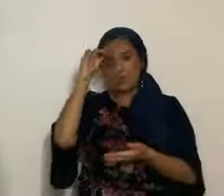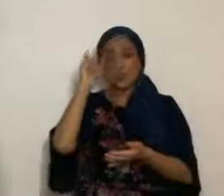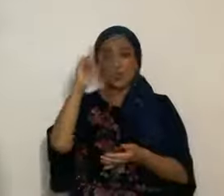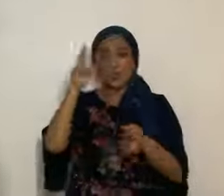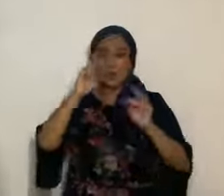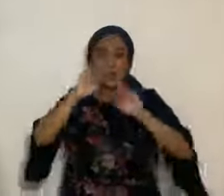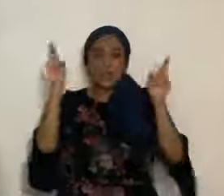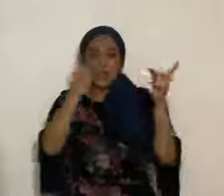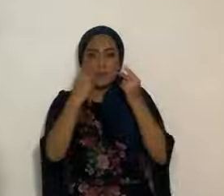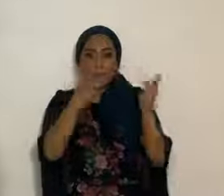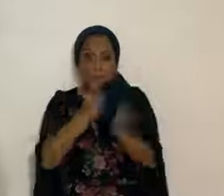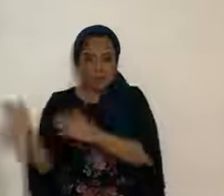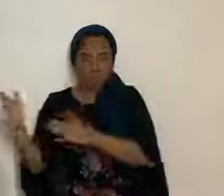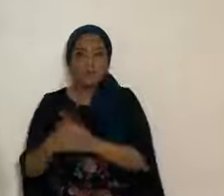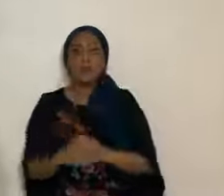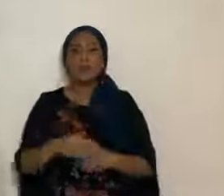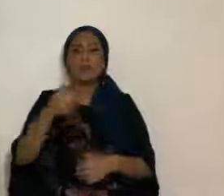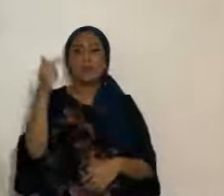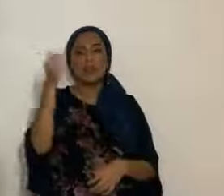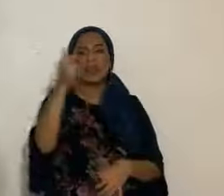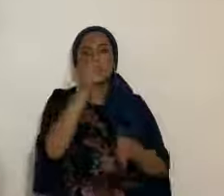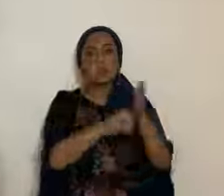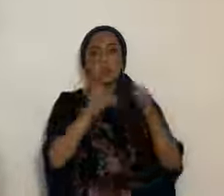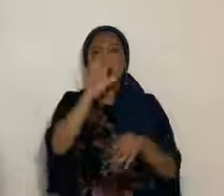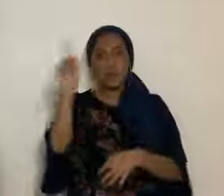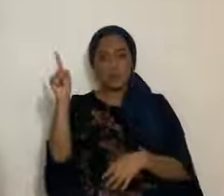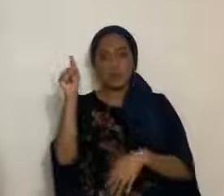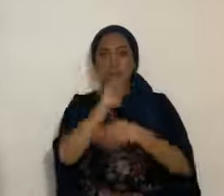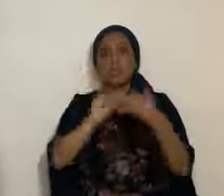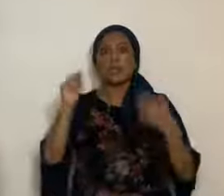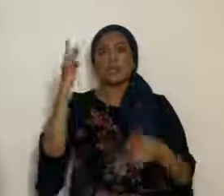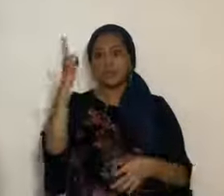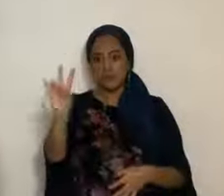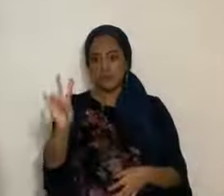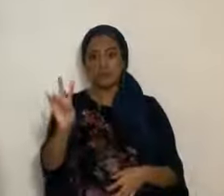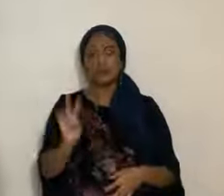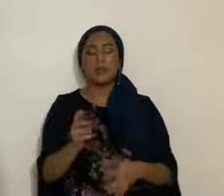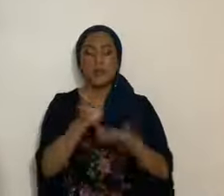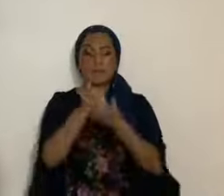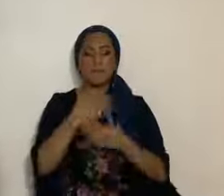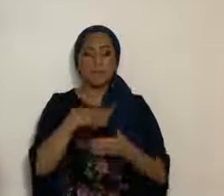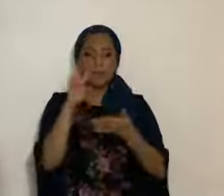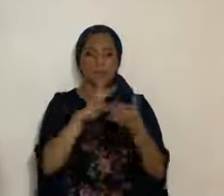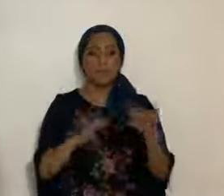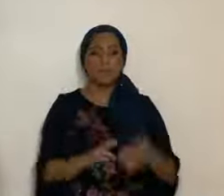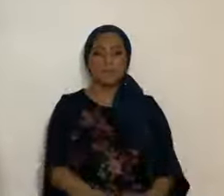obrado. Génesis capítulo 31, verso 17. Acompáñenme, por favor.